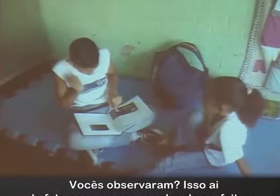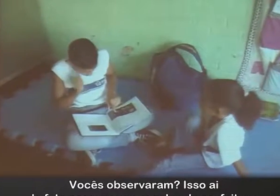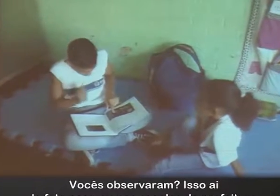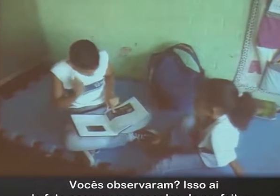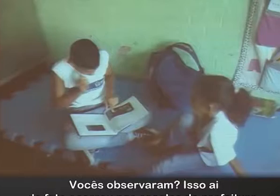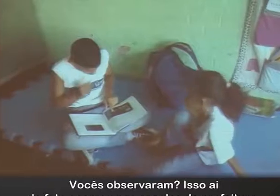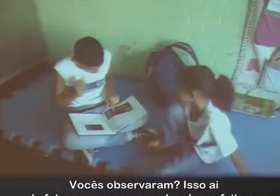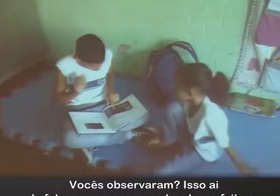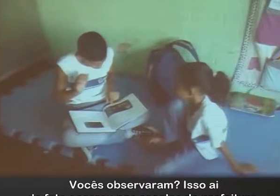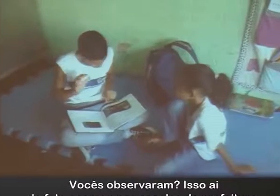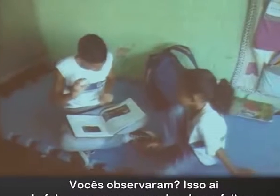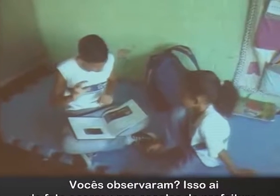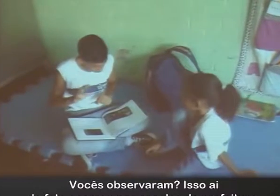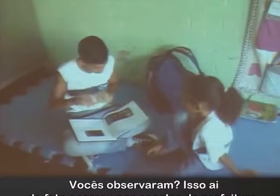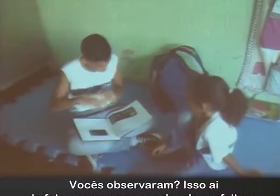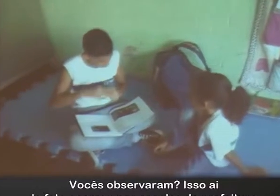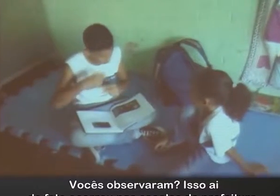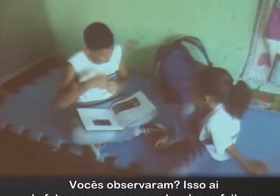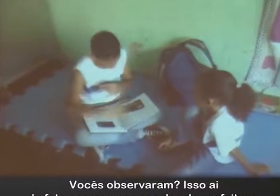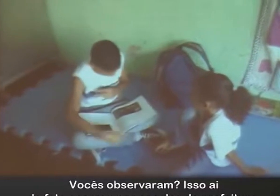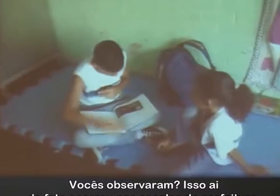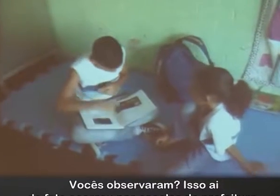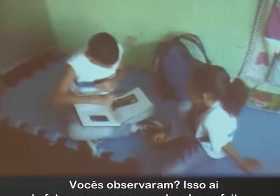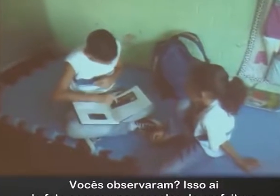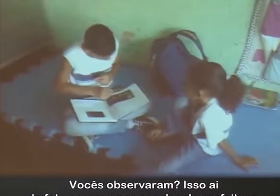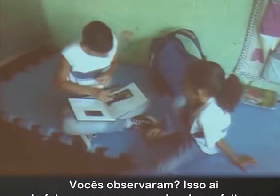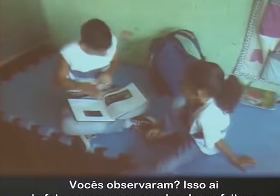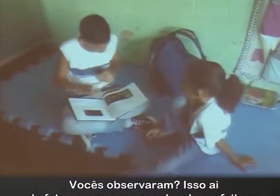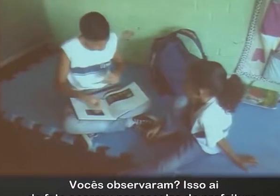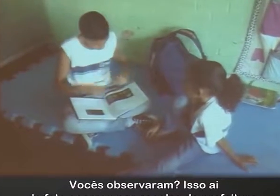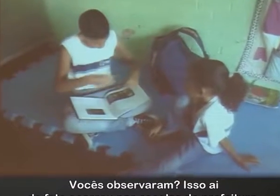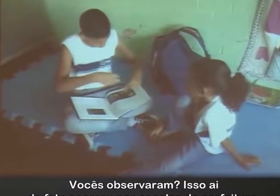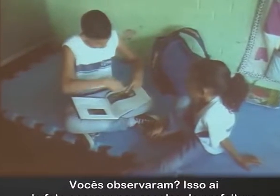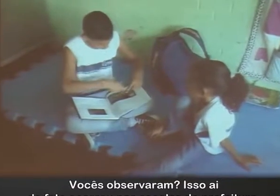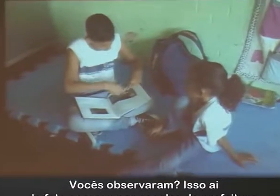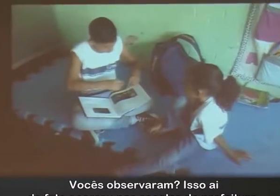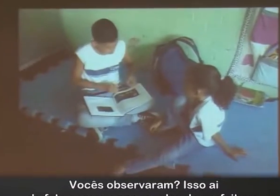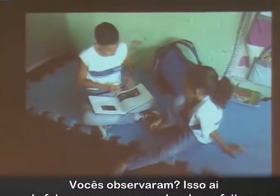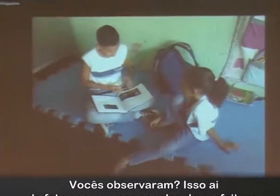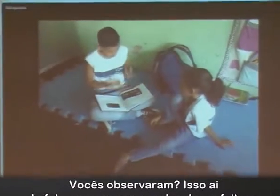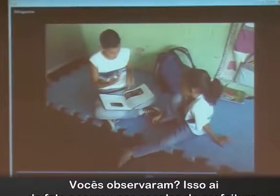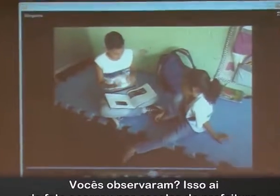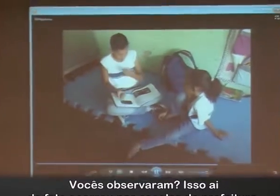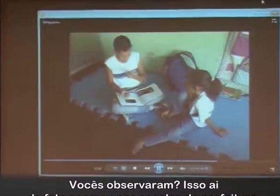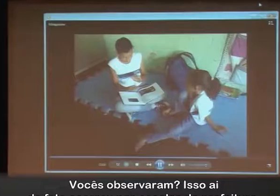Bom, vocês observaram? Isso aí de fato nas escolas da prefeitura, isso aconteceu.